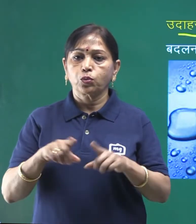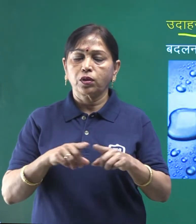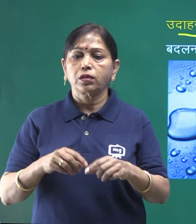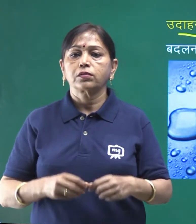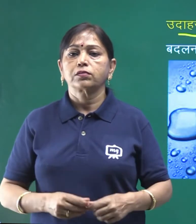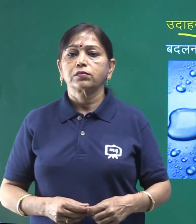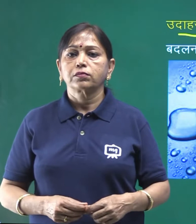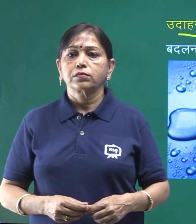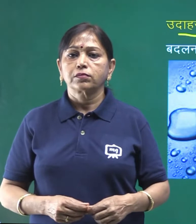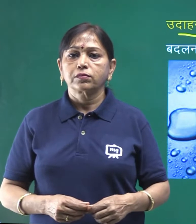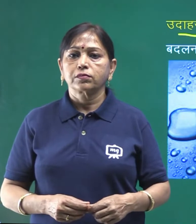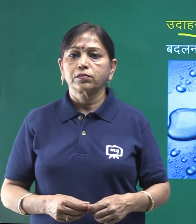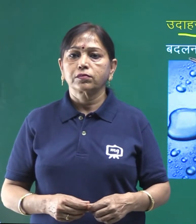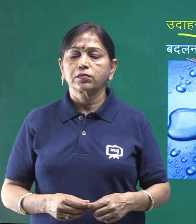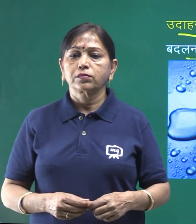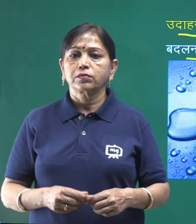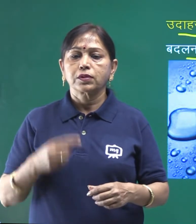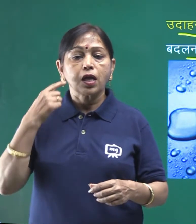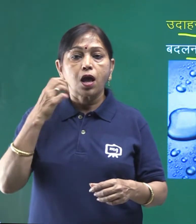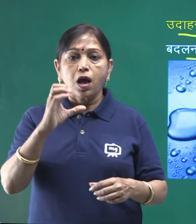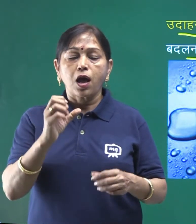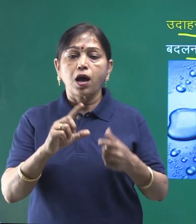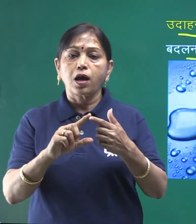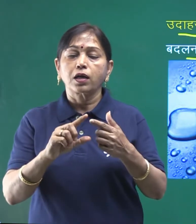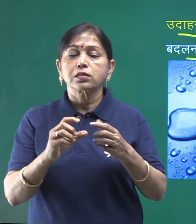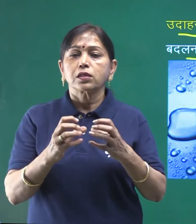उदाहरण बर्फ का जल में बदलना,